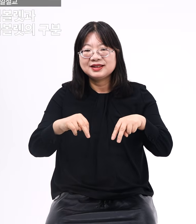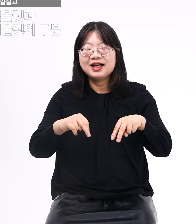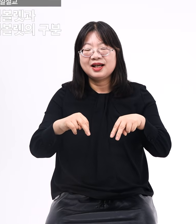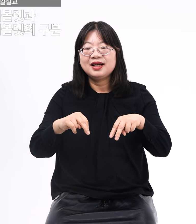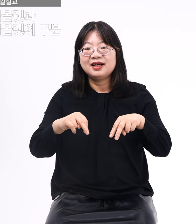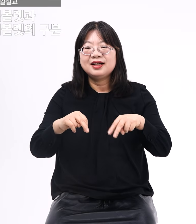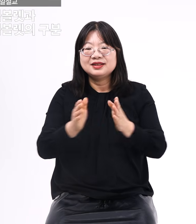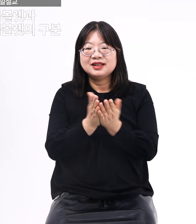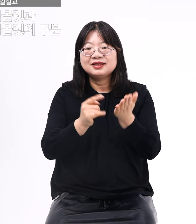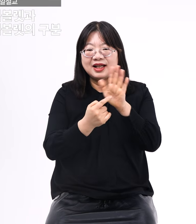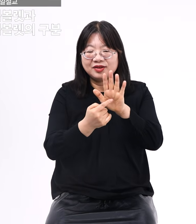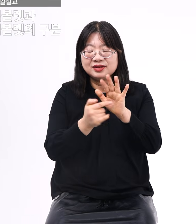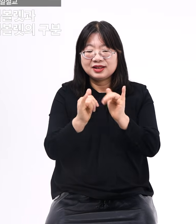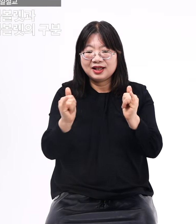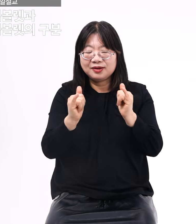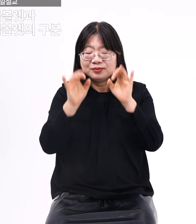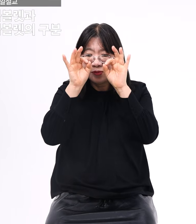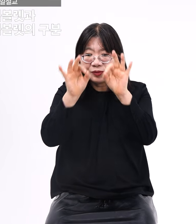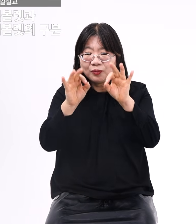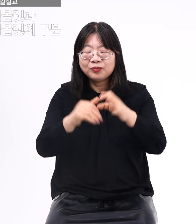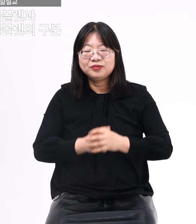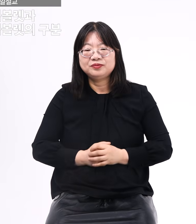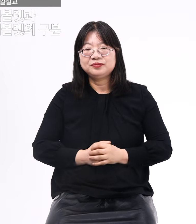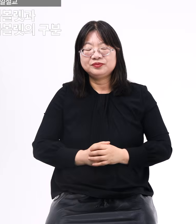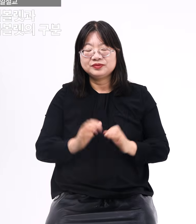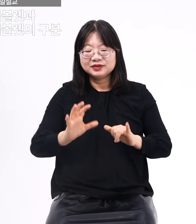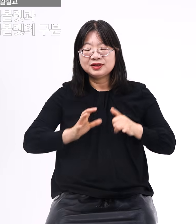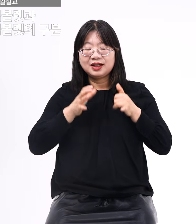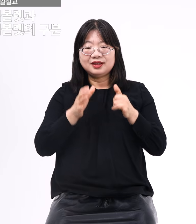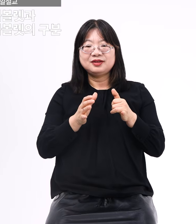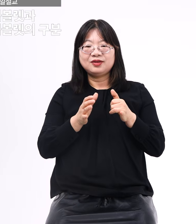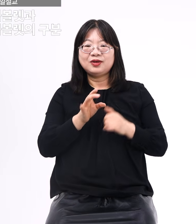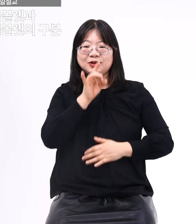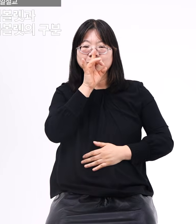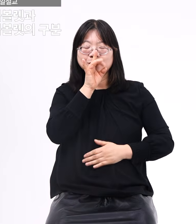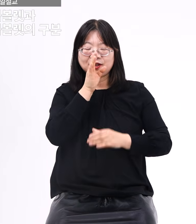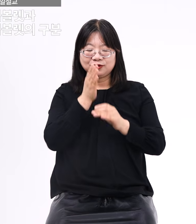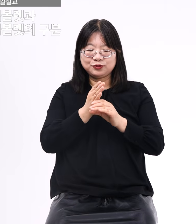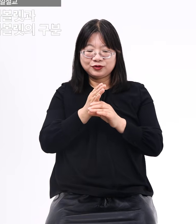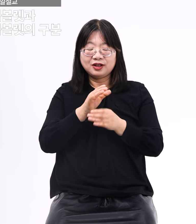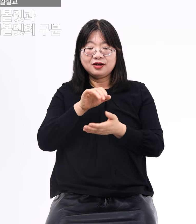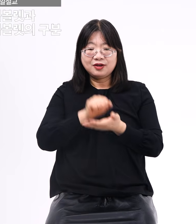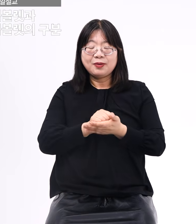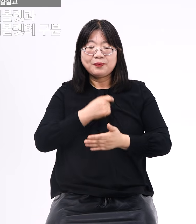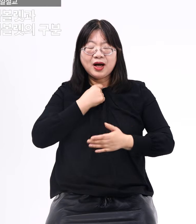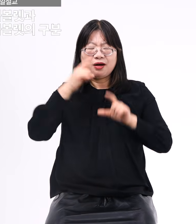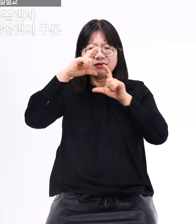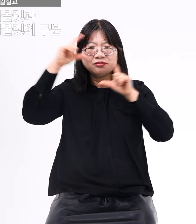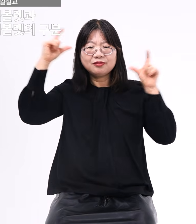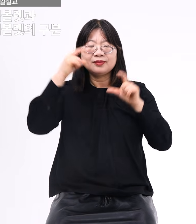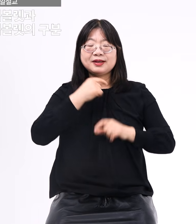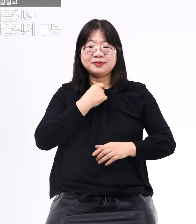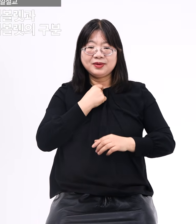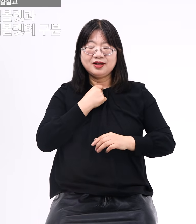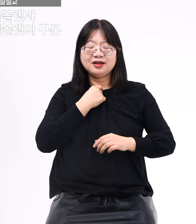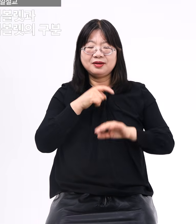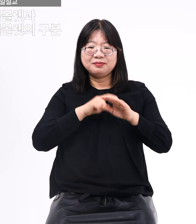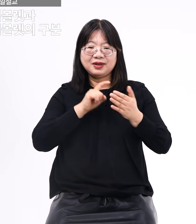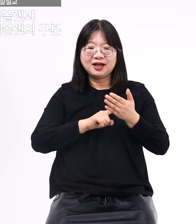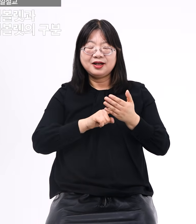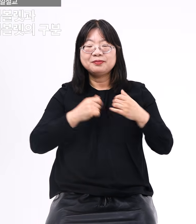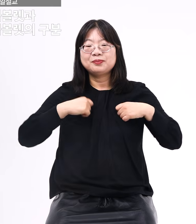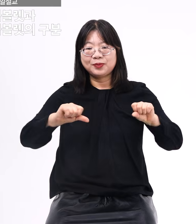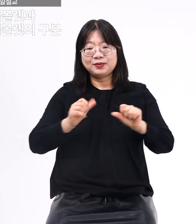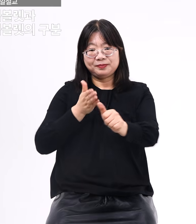보면서 이 땅에서 센터 본능으로 주인공이 되고 싶어하는 욕망을